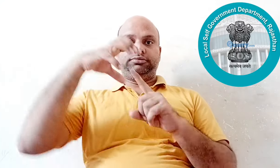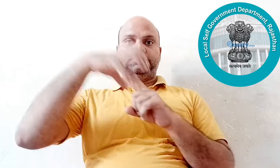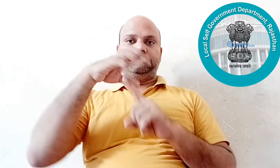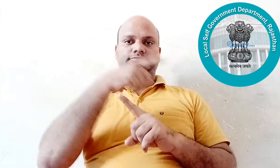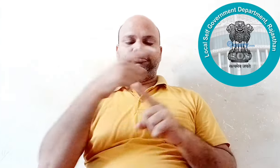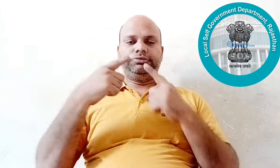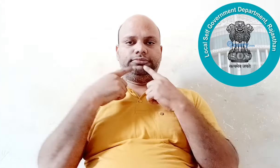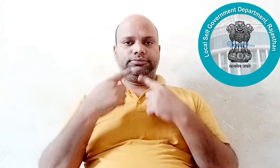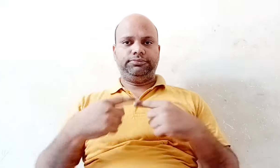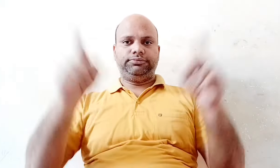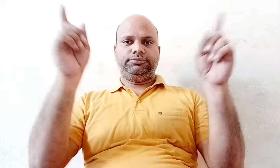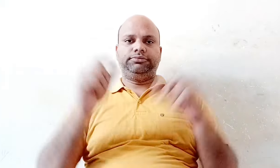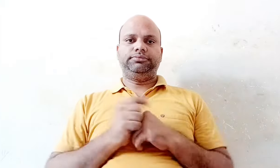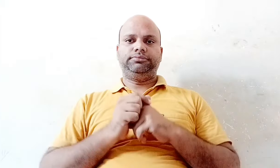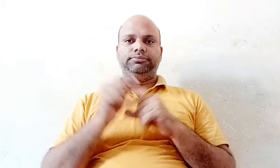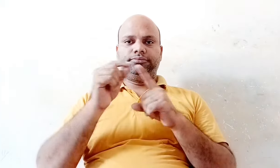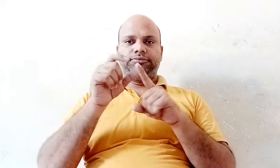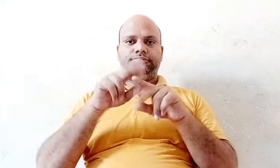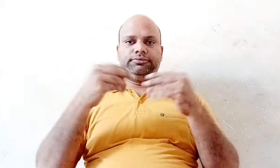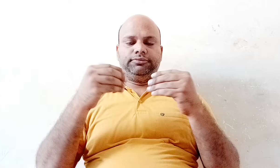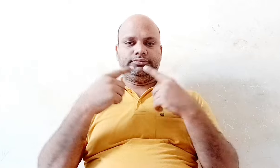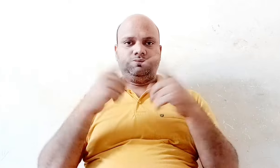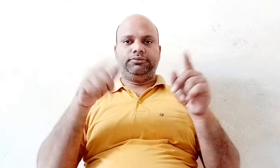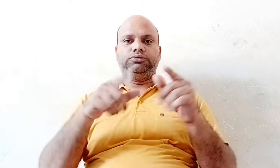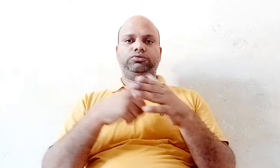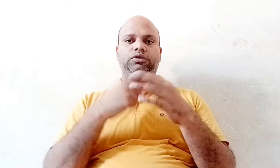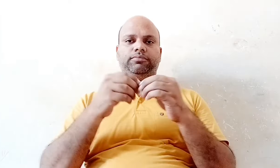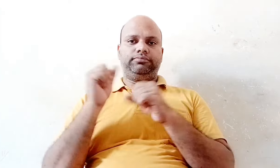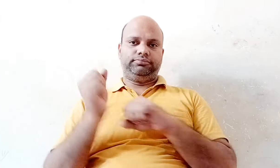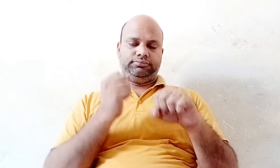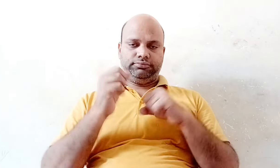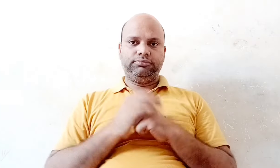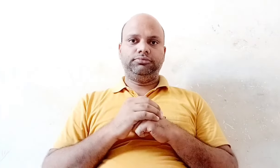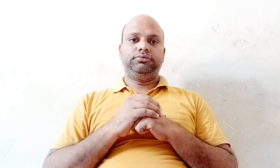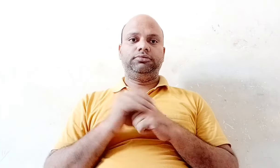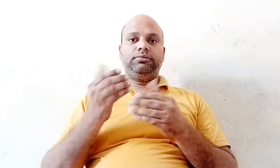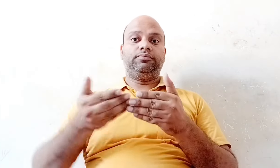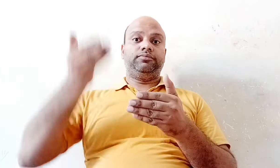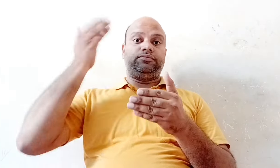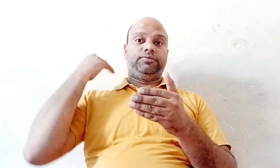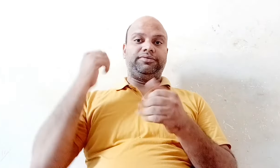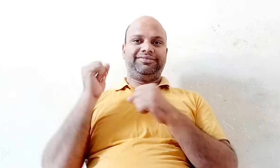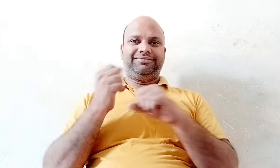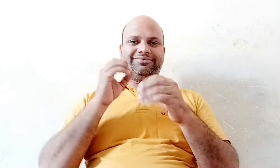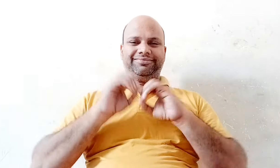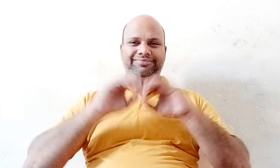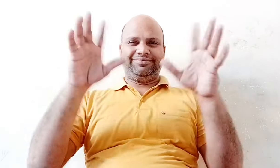Sankhya 2024. Rajasthana Nagarapalika, Safai Karmakari Siva, Niyama, 2012